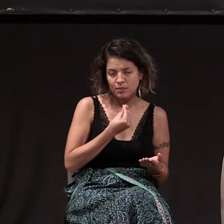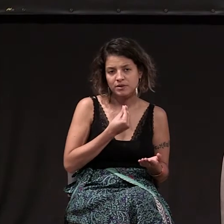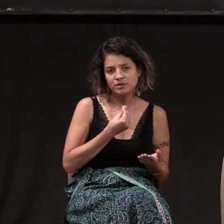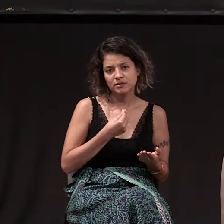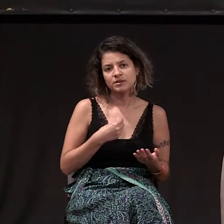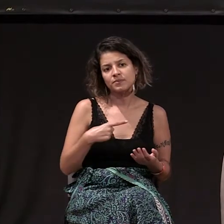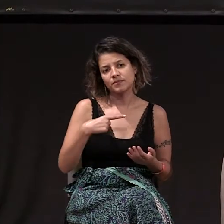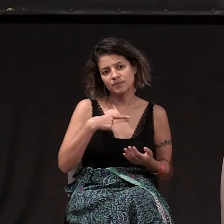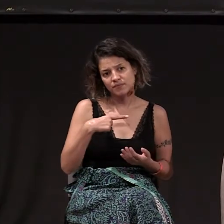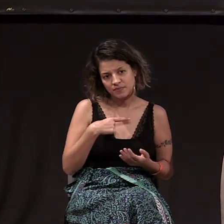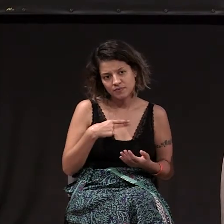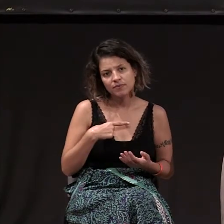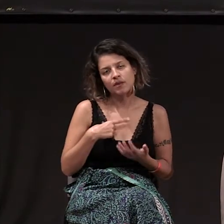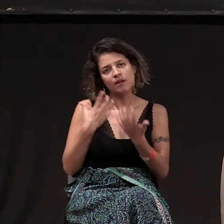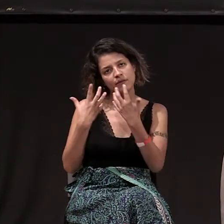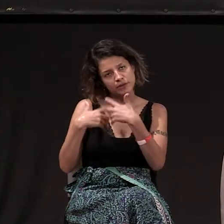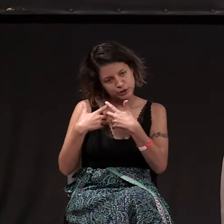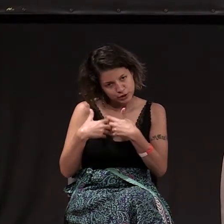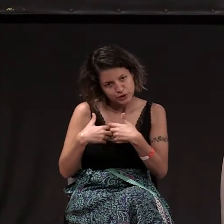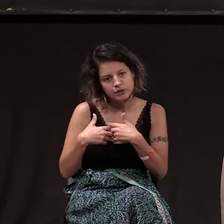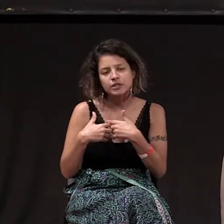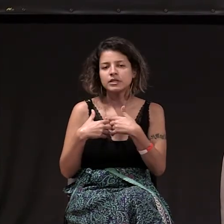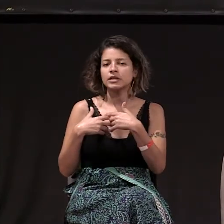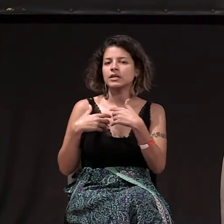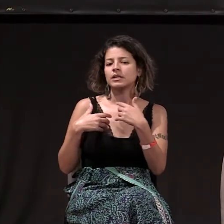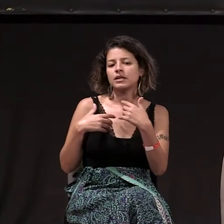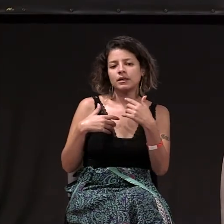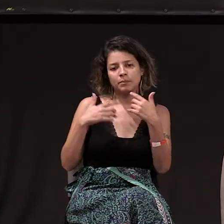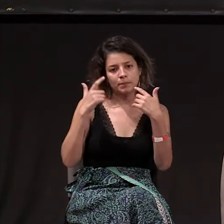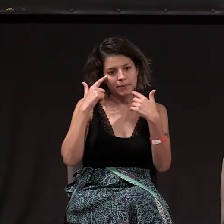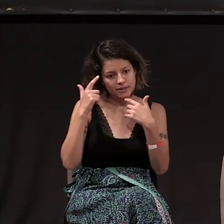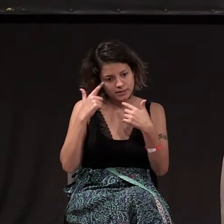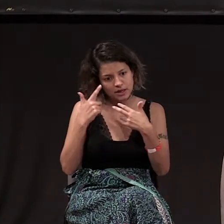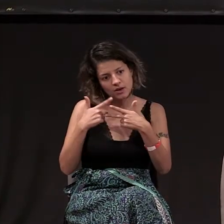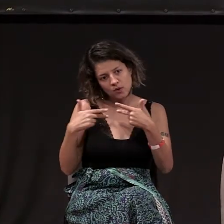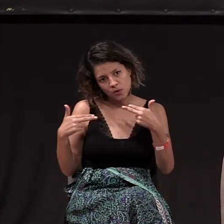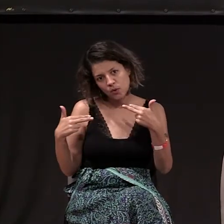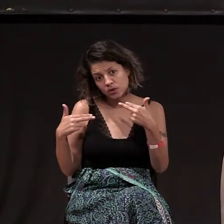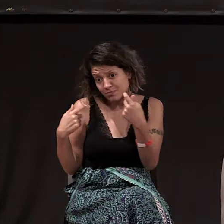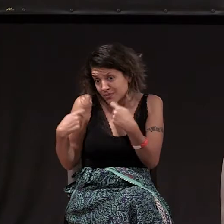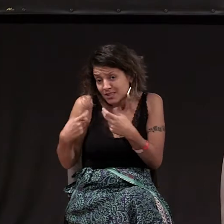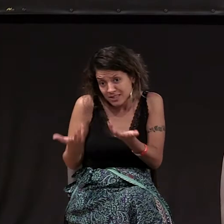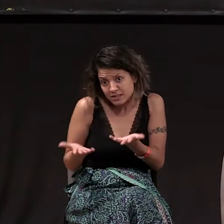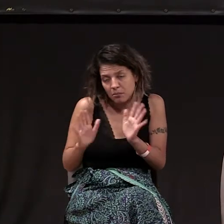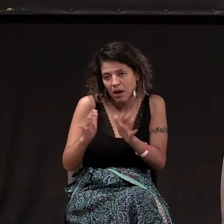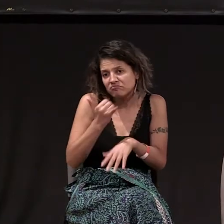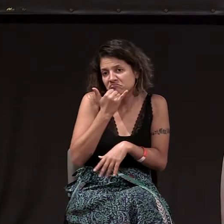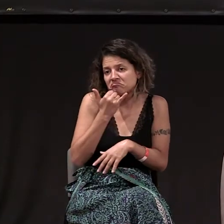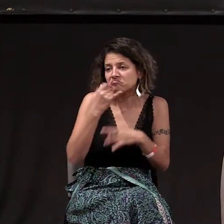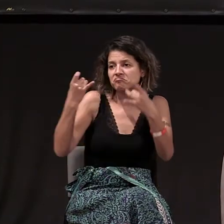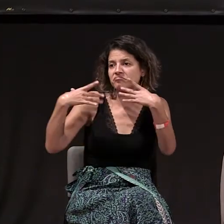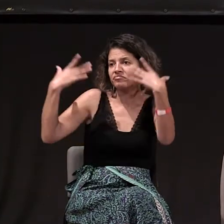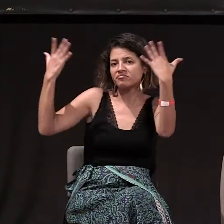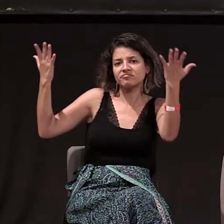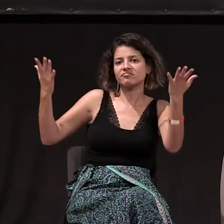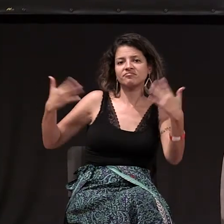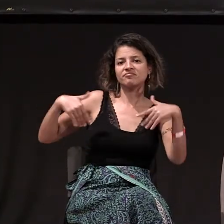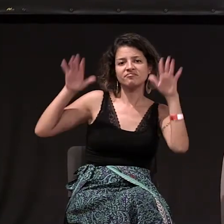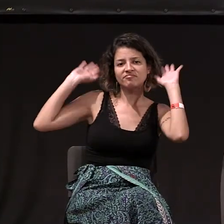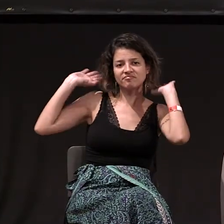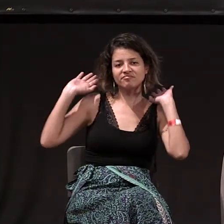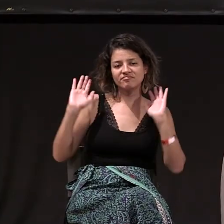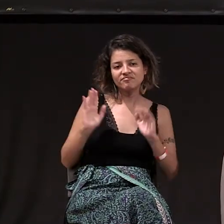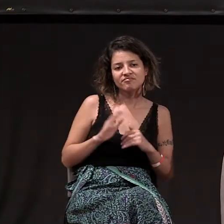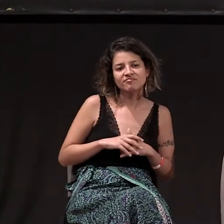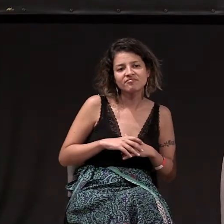tenha que refletir e repensar muita coisa, a gente fica muito à nossa mercê.